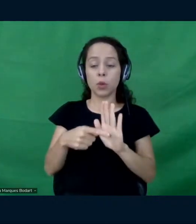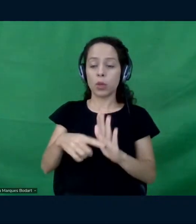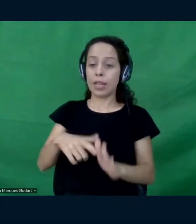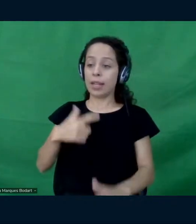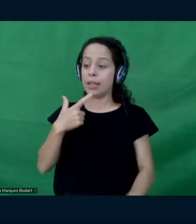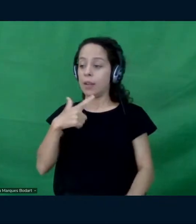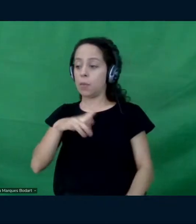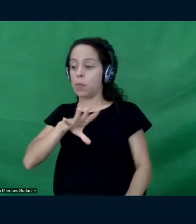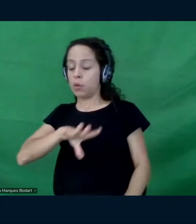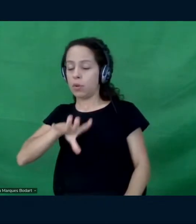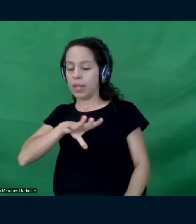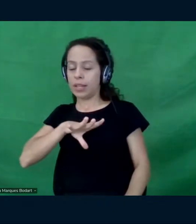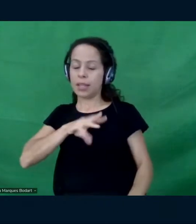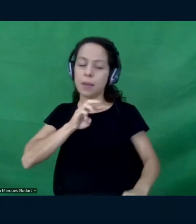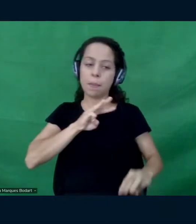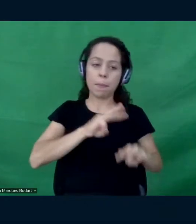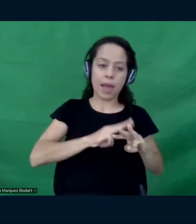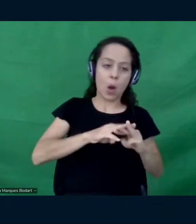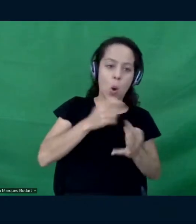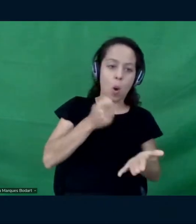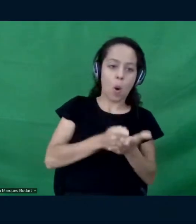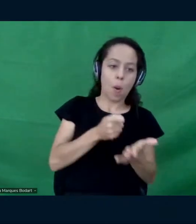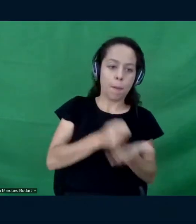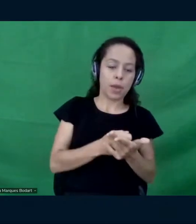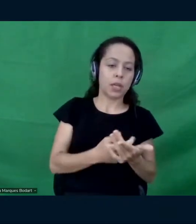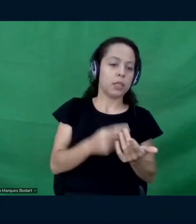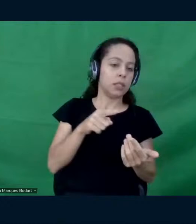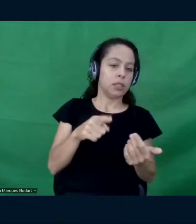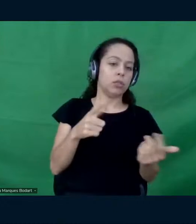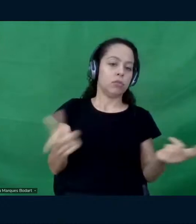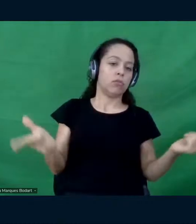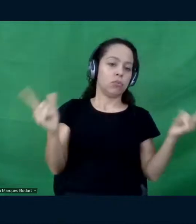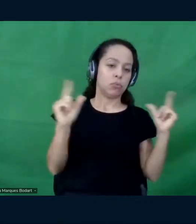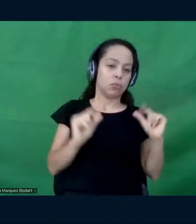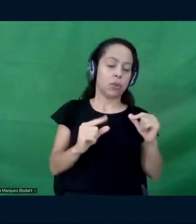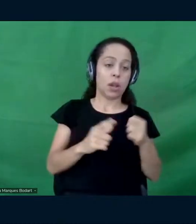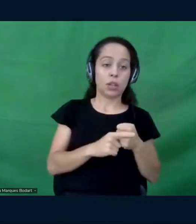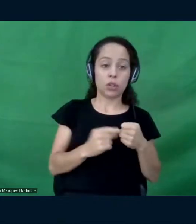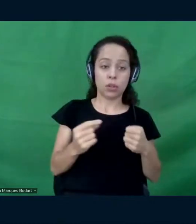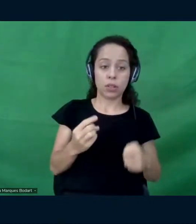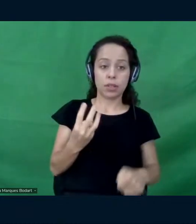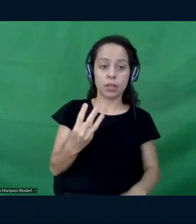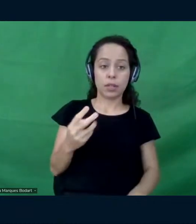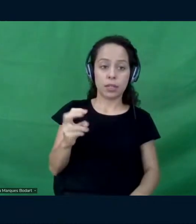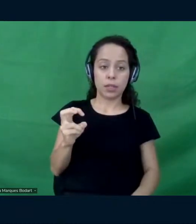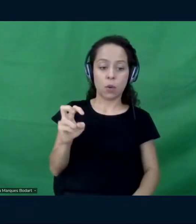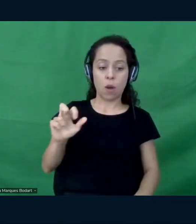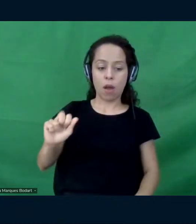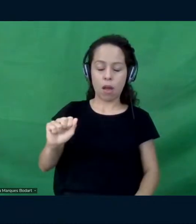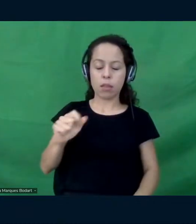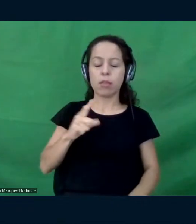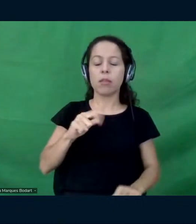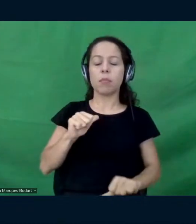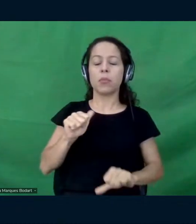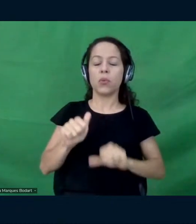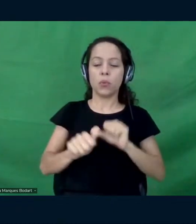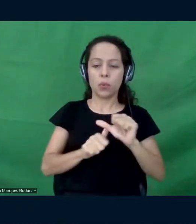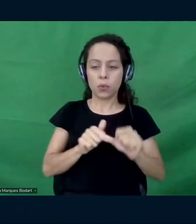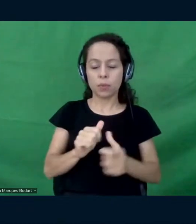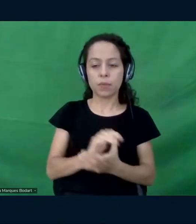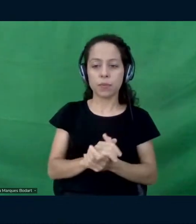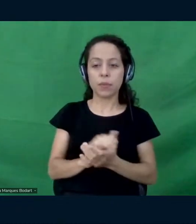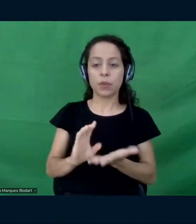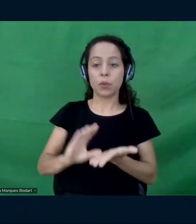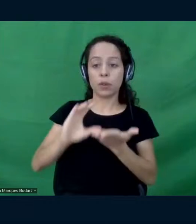portuguesa e matemática nos 3 anos. Isso cai. O artigo 35A é revogado. O